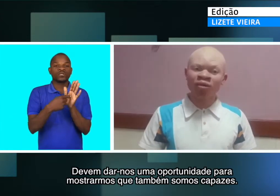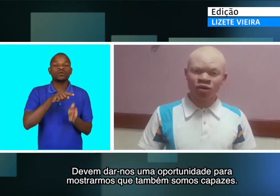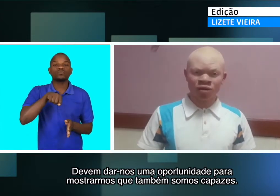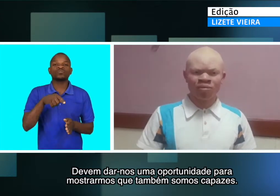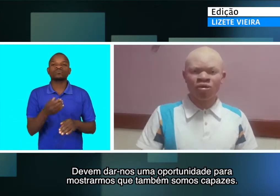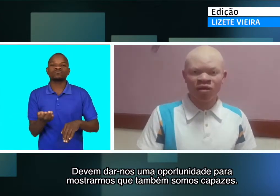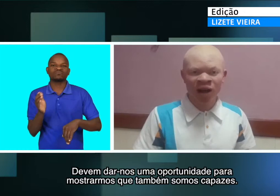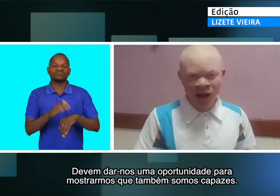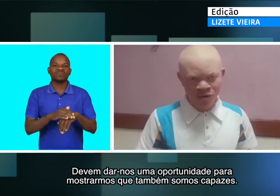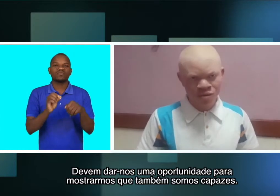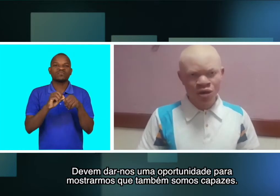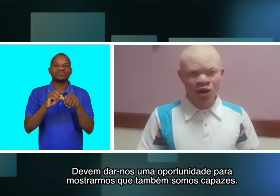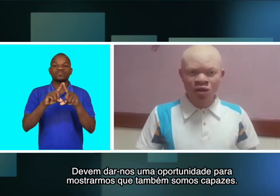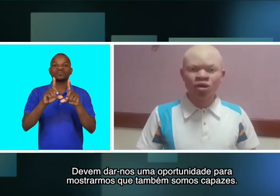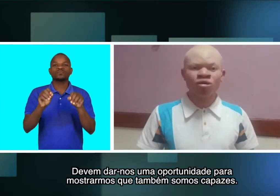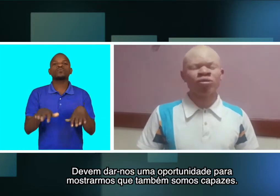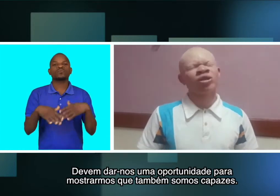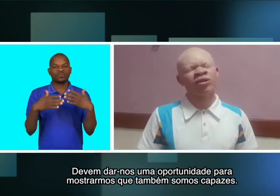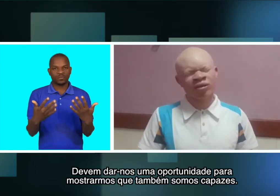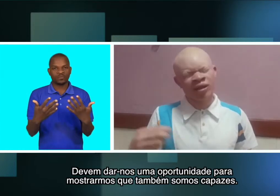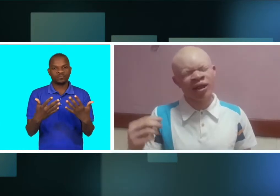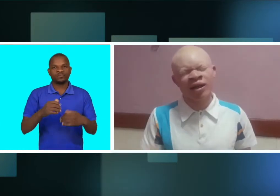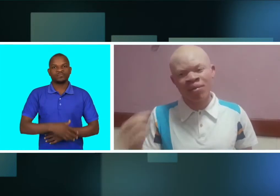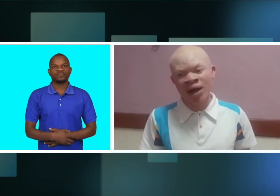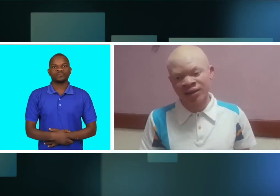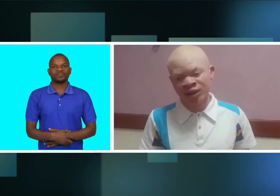conseguirmos provar que nós somos capazes.